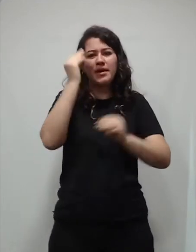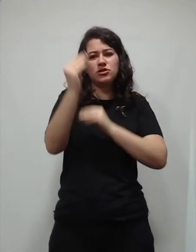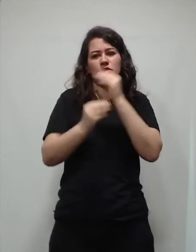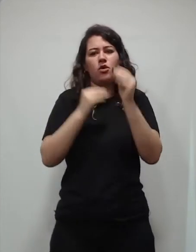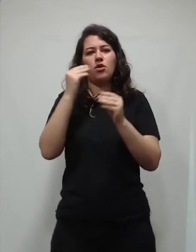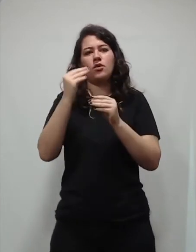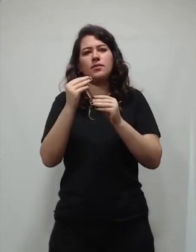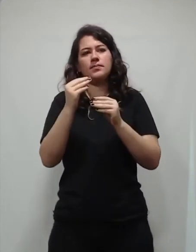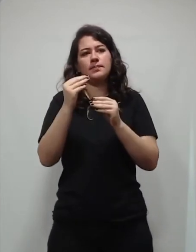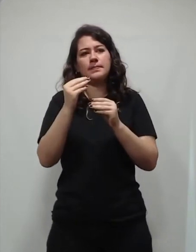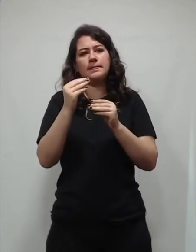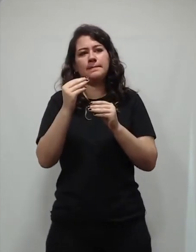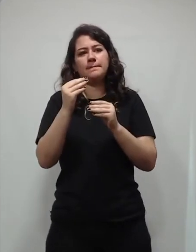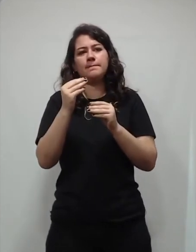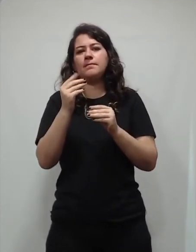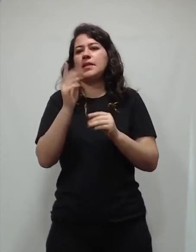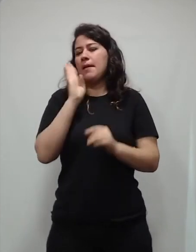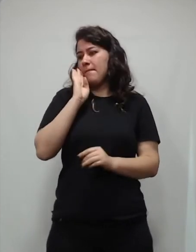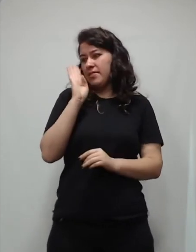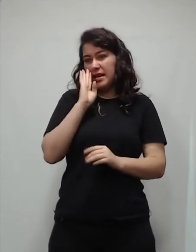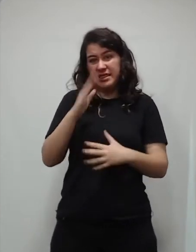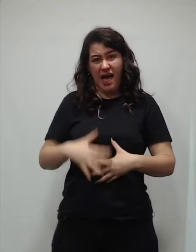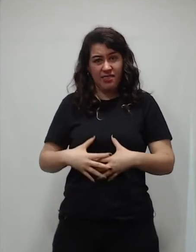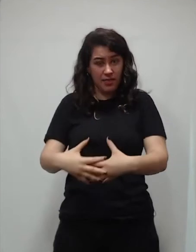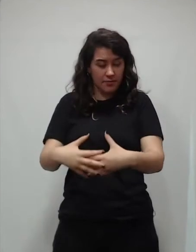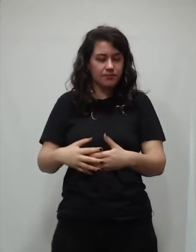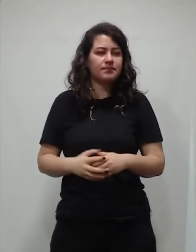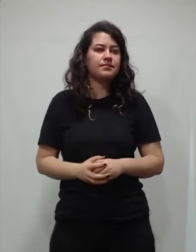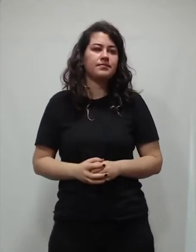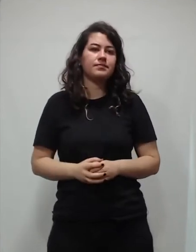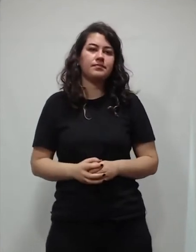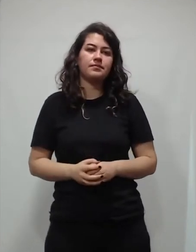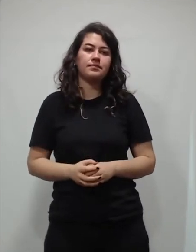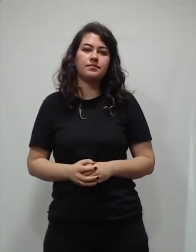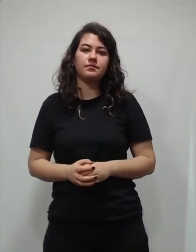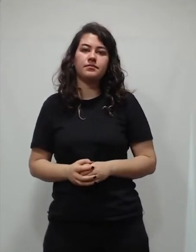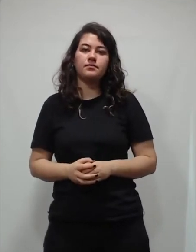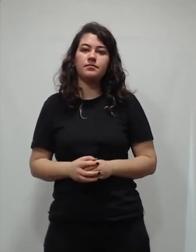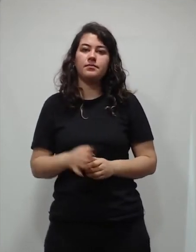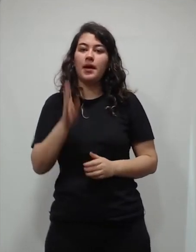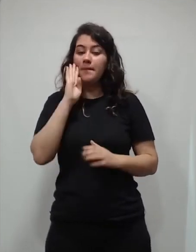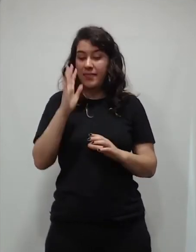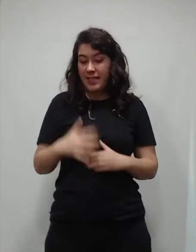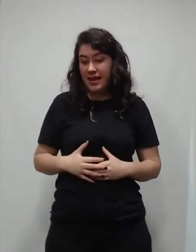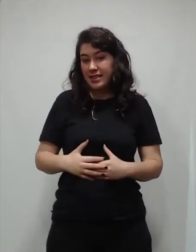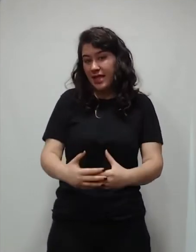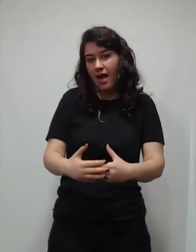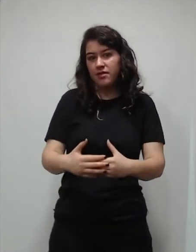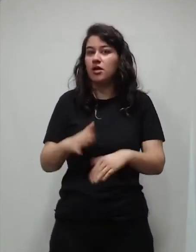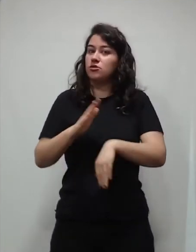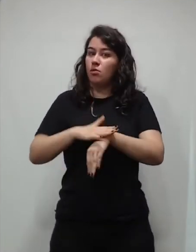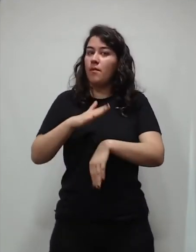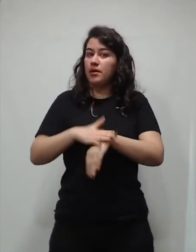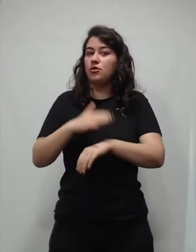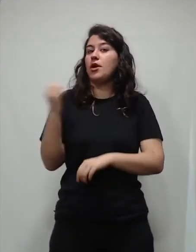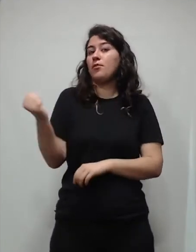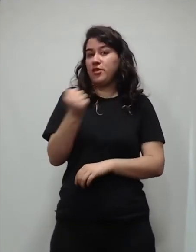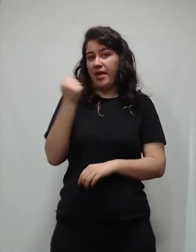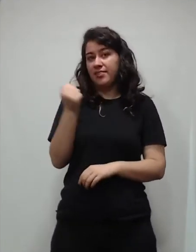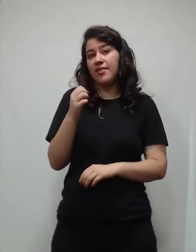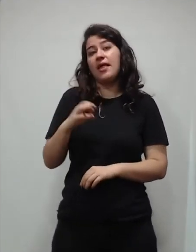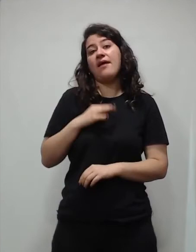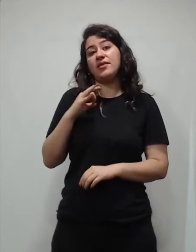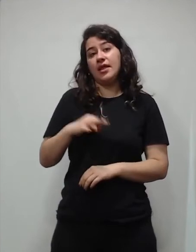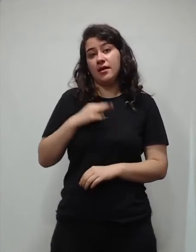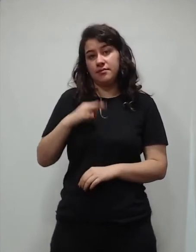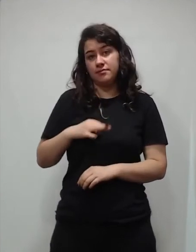por la maternidad, ¿no? La maternidad es un momento crítico de la vida,